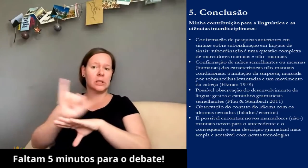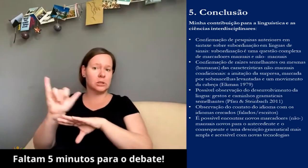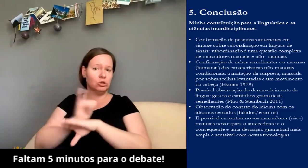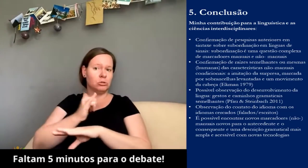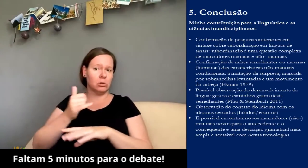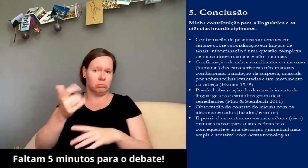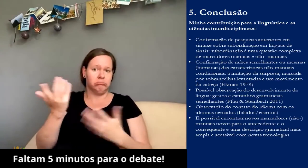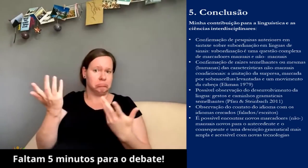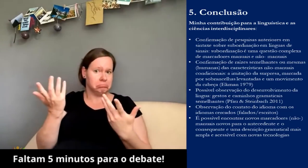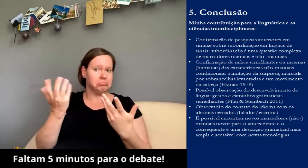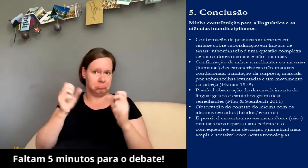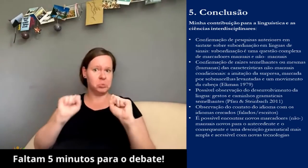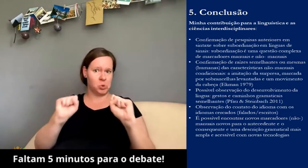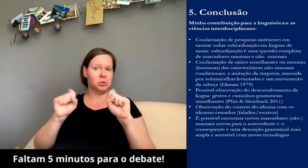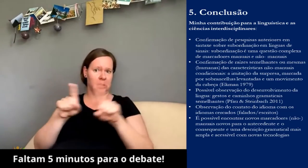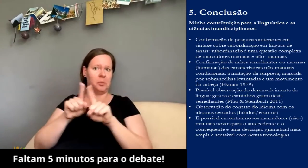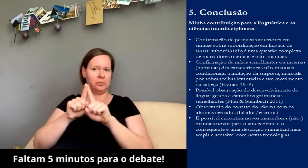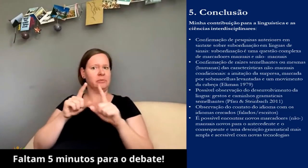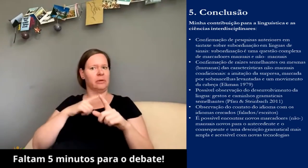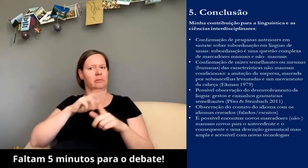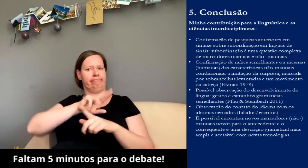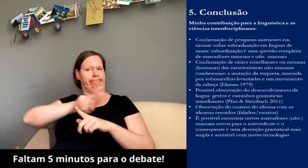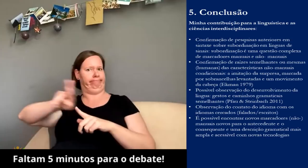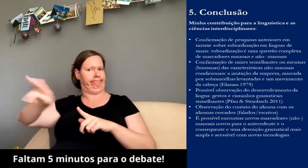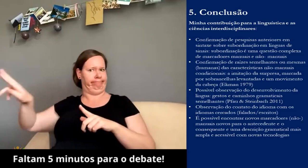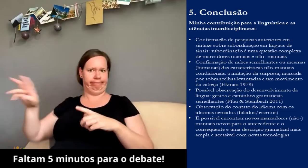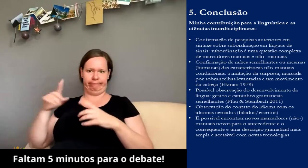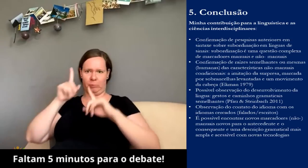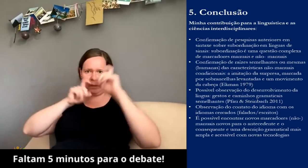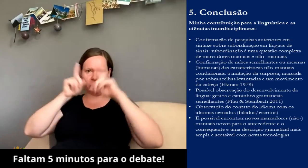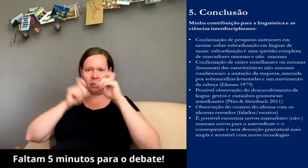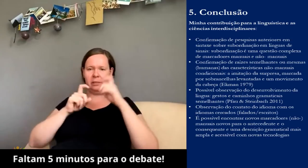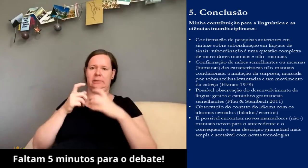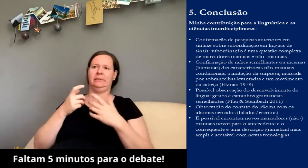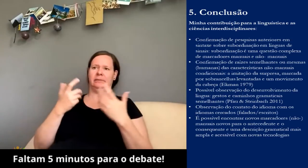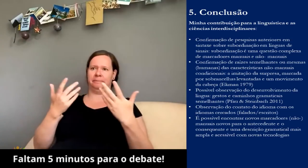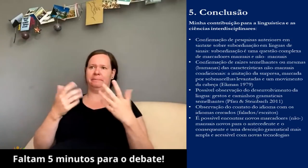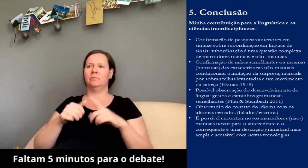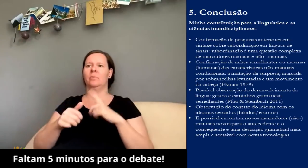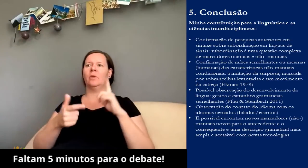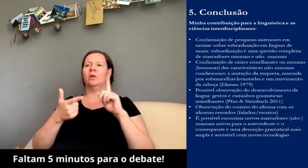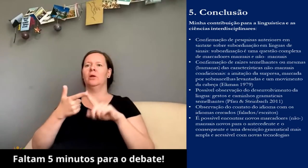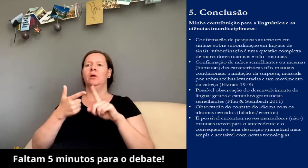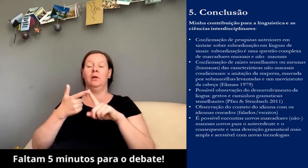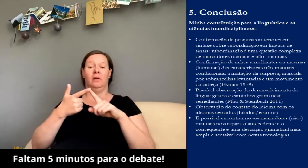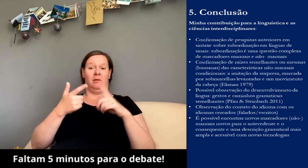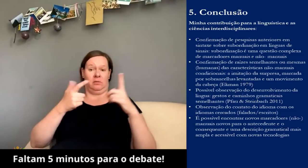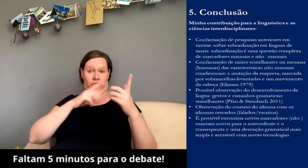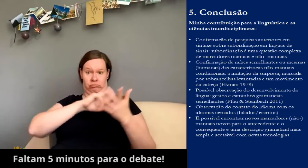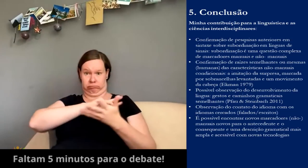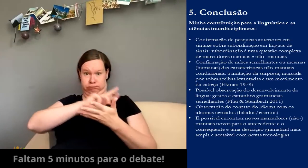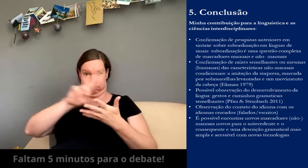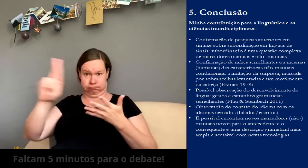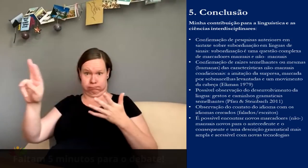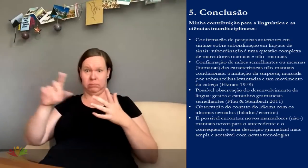alternação das mãos, por exemplo. Tem gente que usa a mão ativa para a oração antecedente, a mão passiva para a oração consequente.